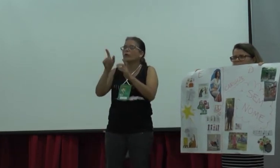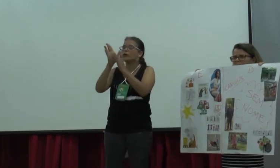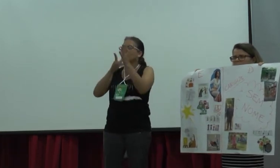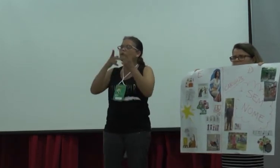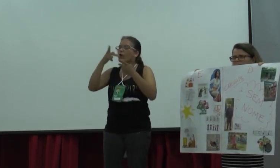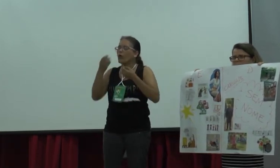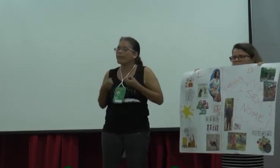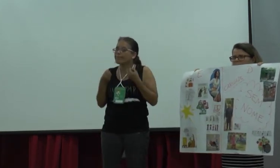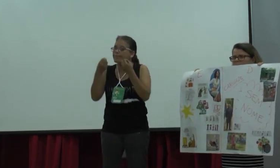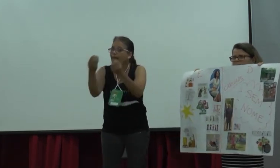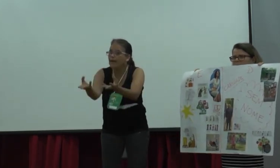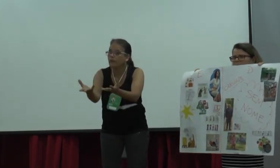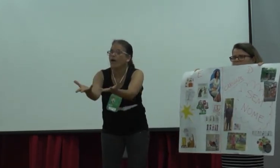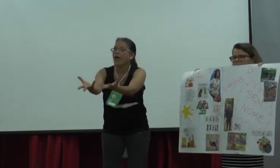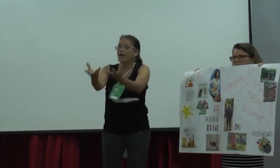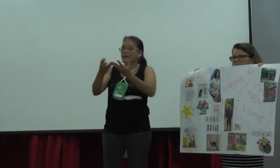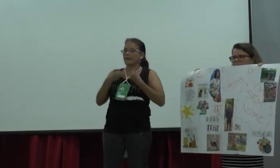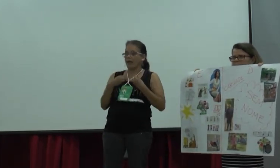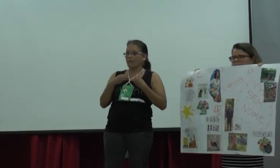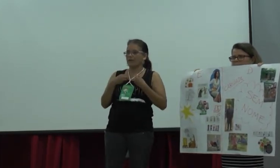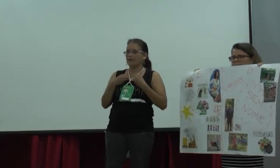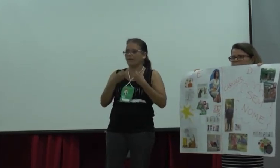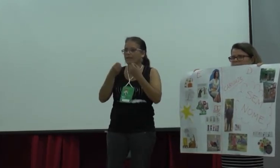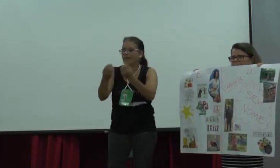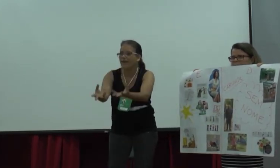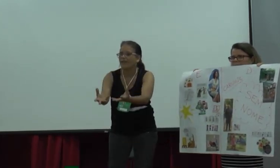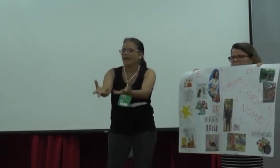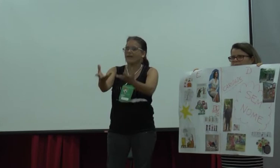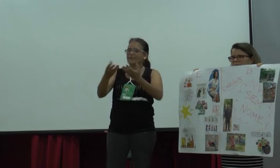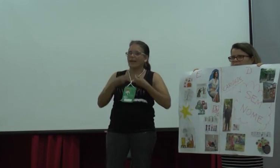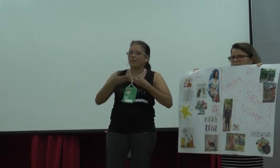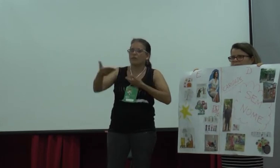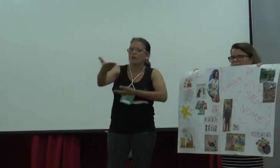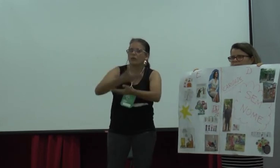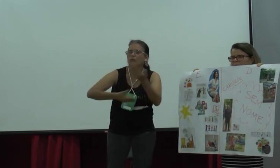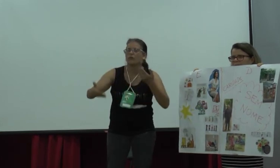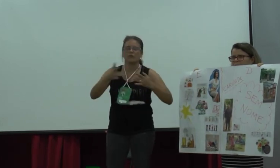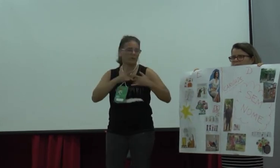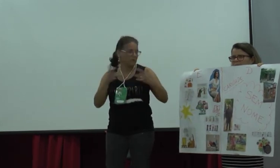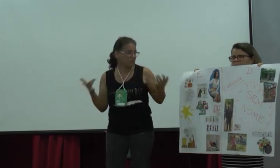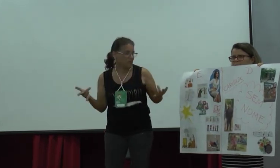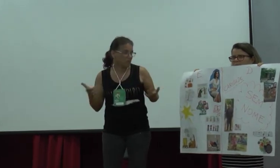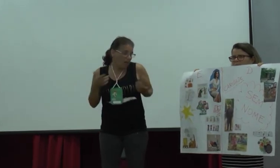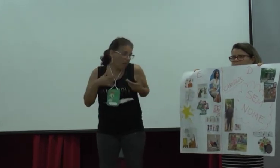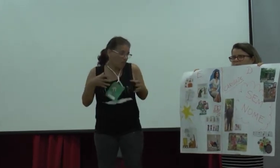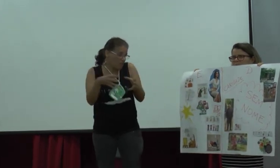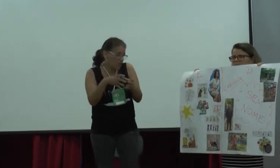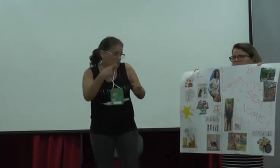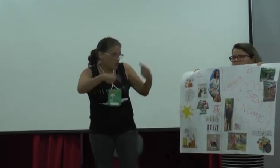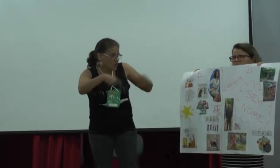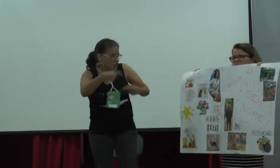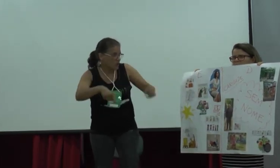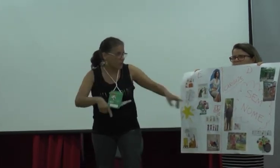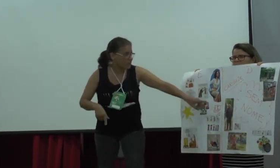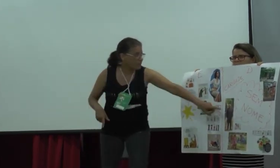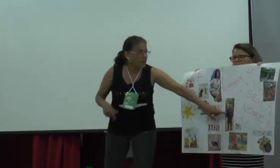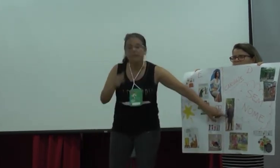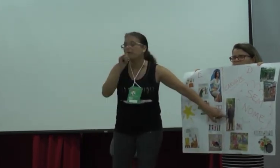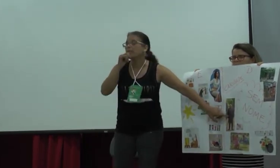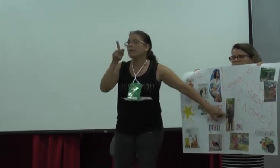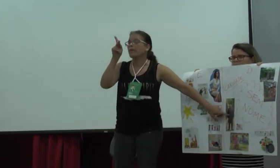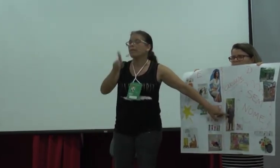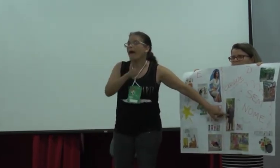de troca. Então Jesus nos disse, dá e vai receber em troca o amor, a